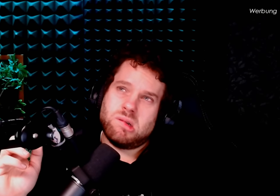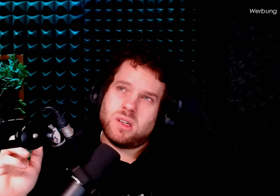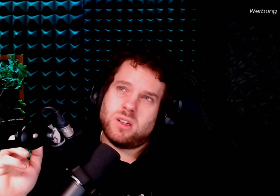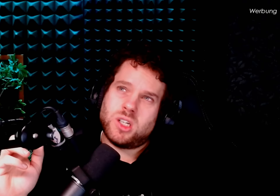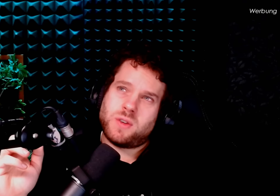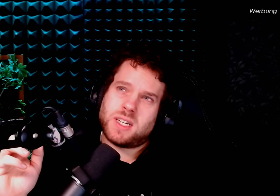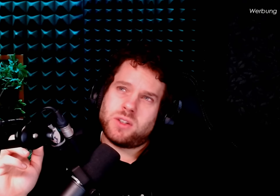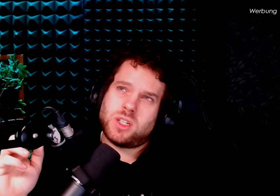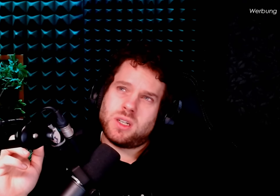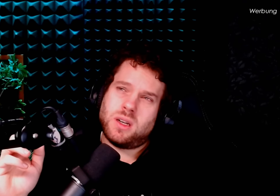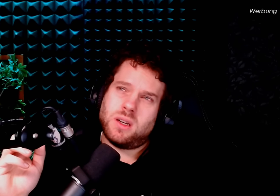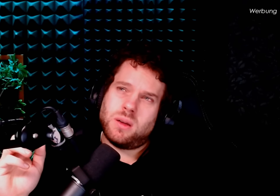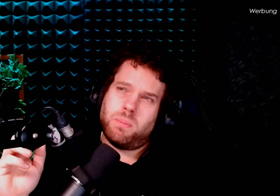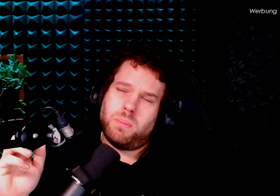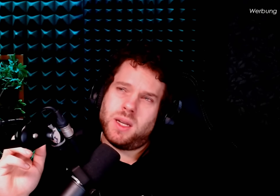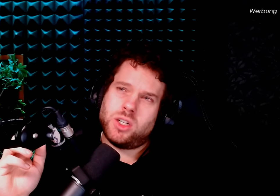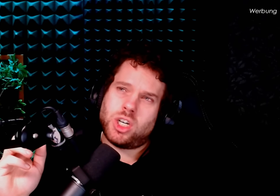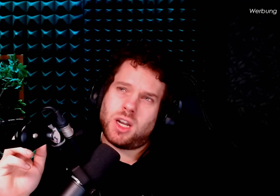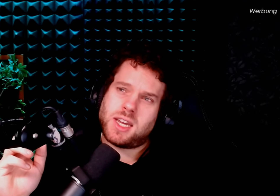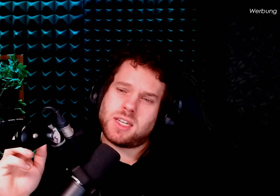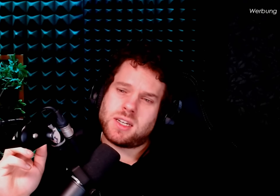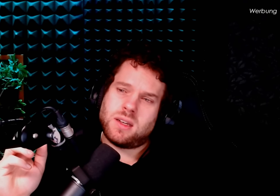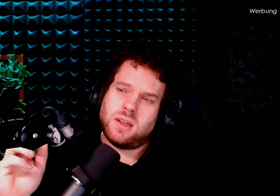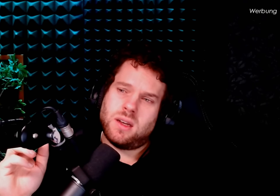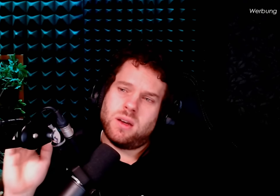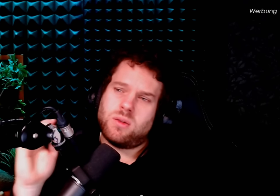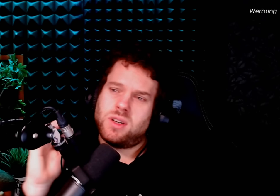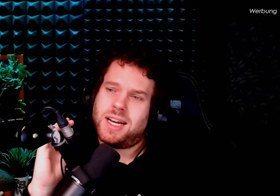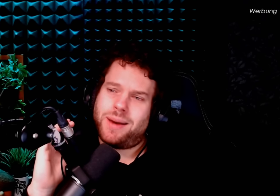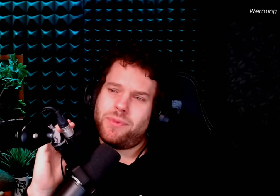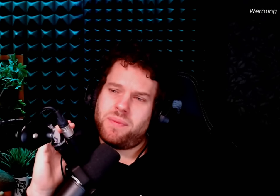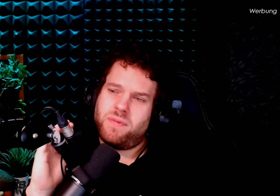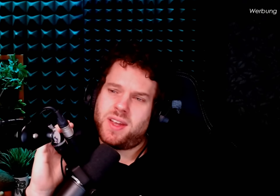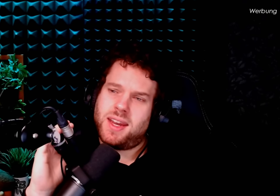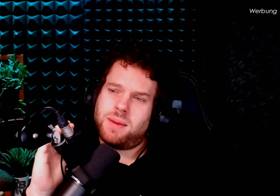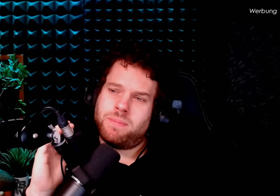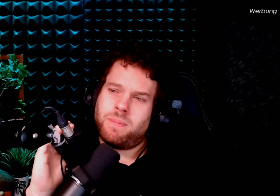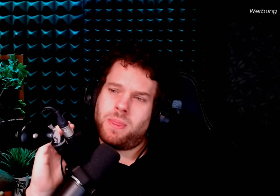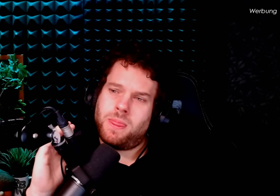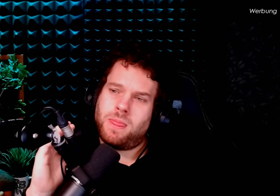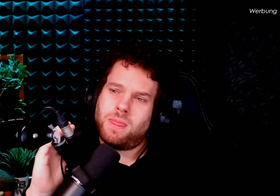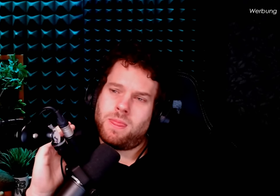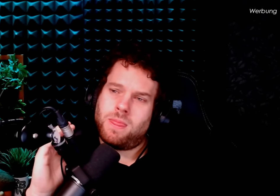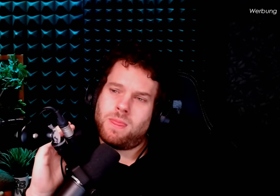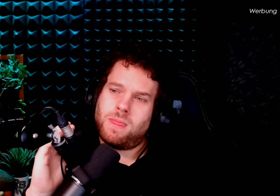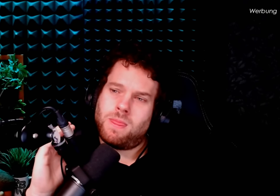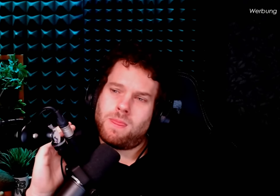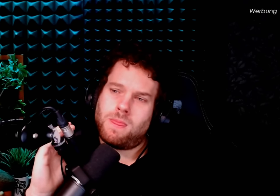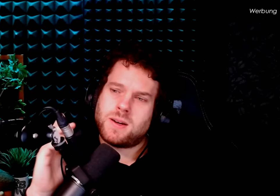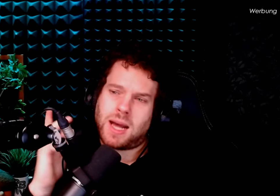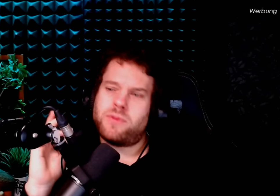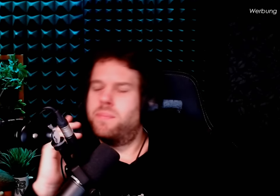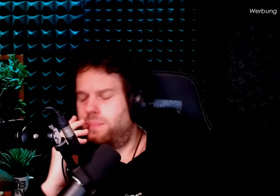Ich schwanke zwischen Blindschleiche Karpfen. Wir nehmen Karpfen.